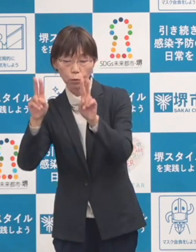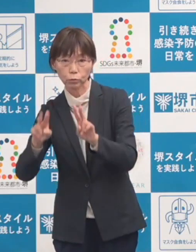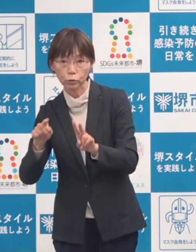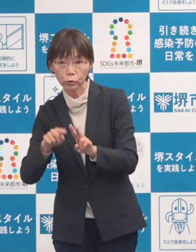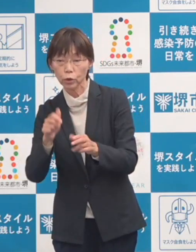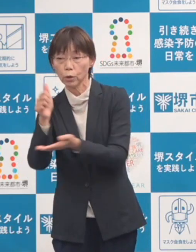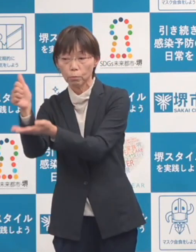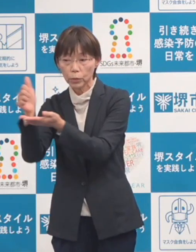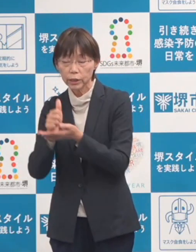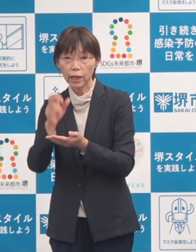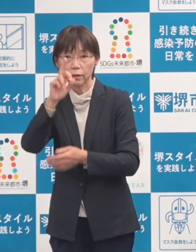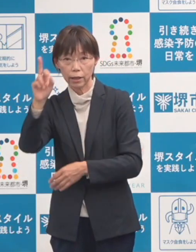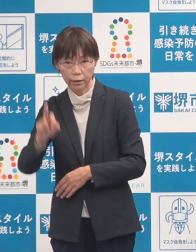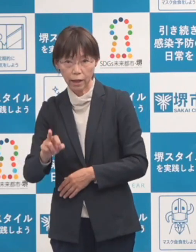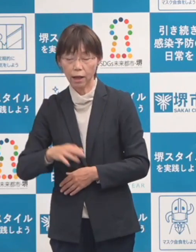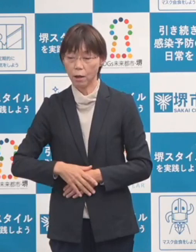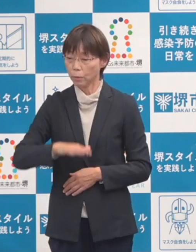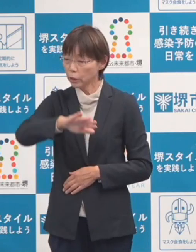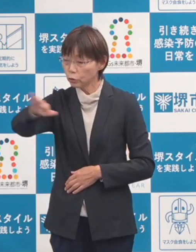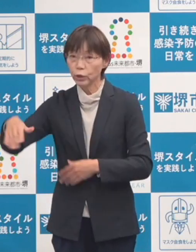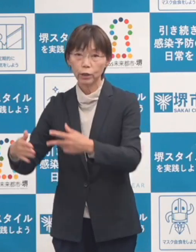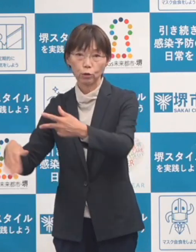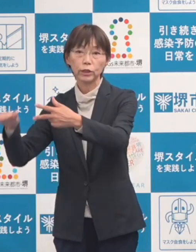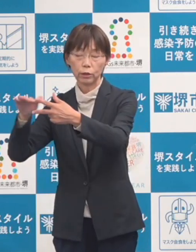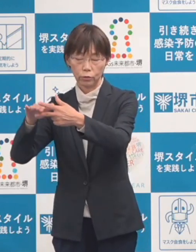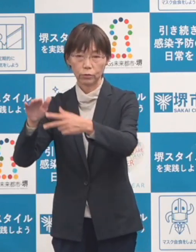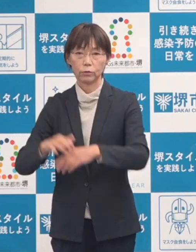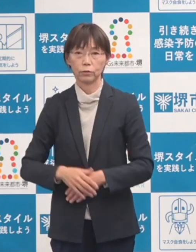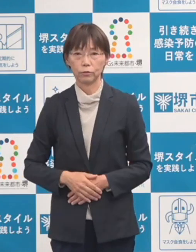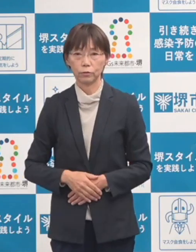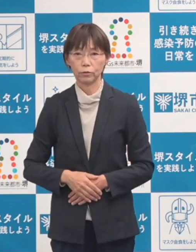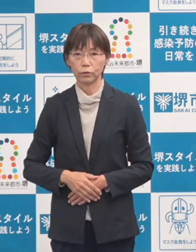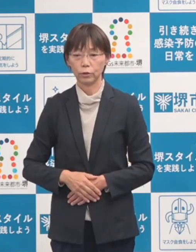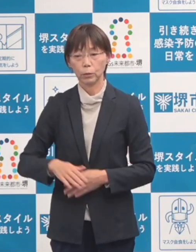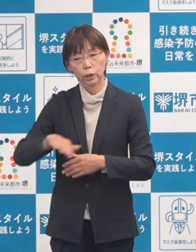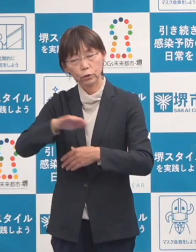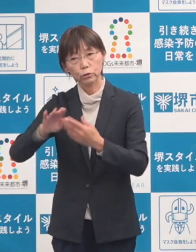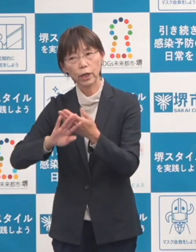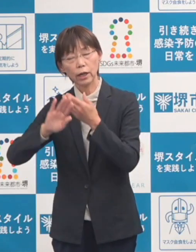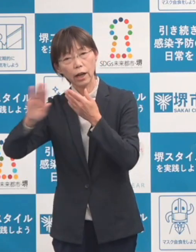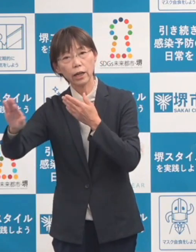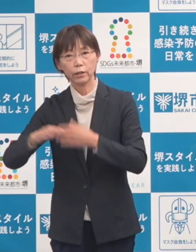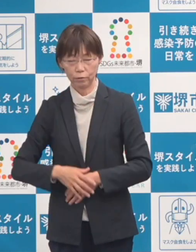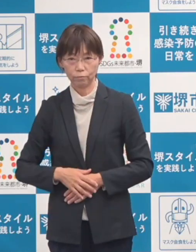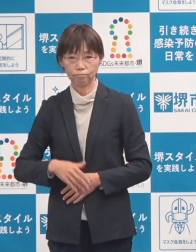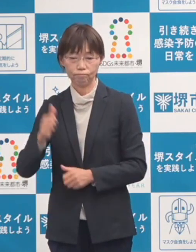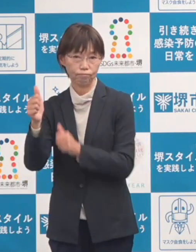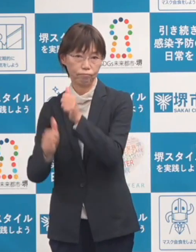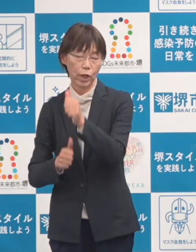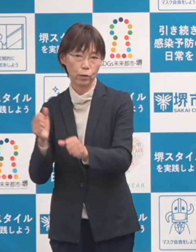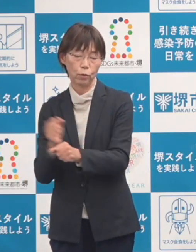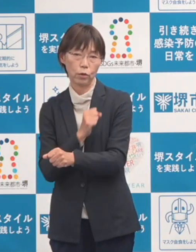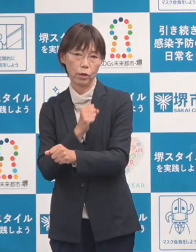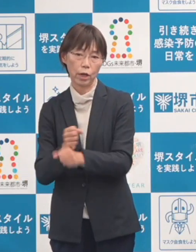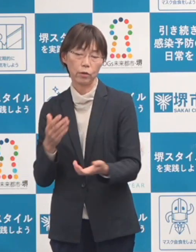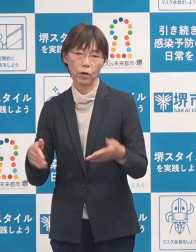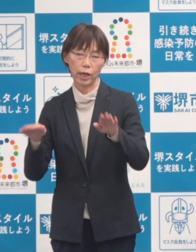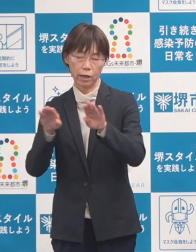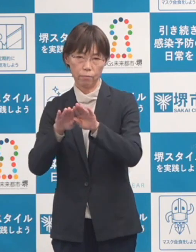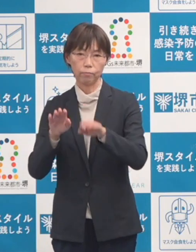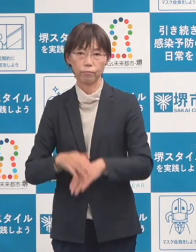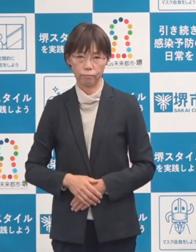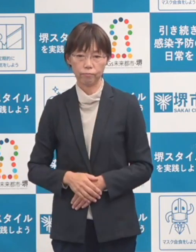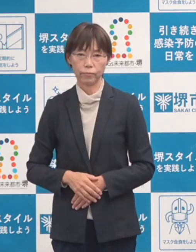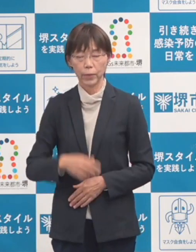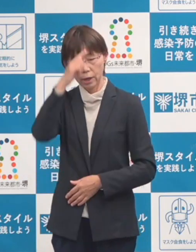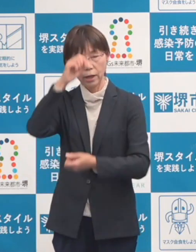ター、また周辺の施設、そして周辺外としては伝統産業会館、愛称として堺